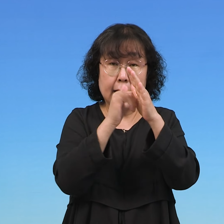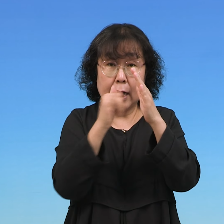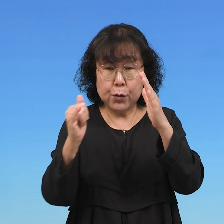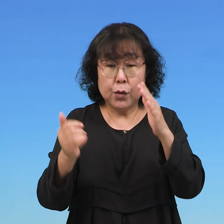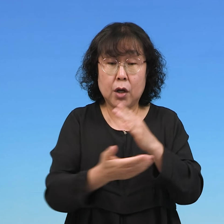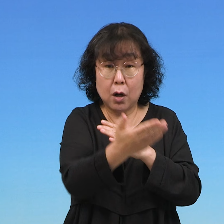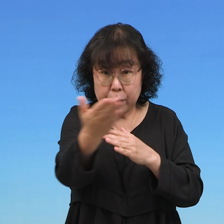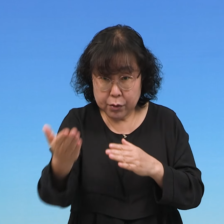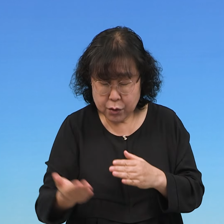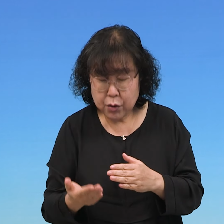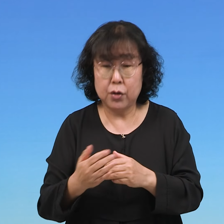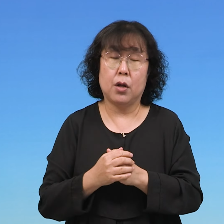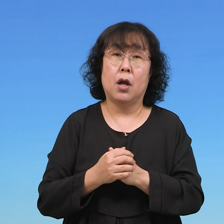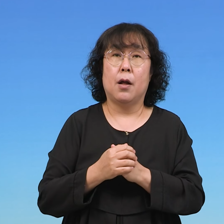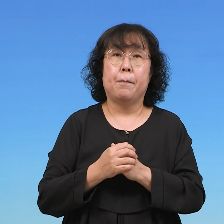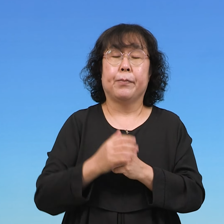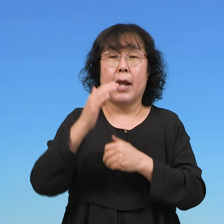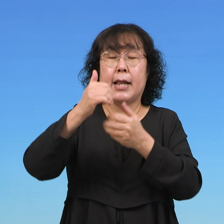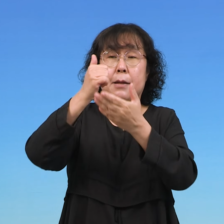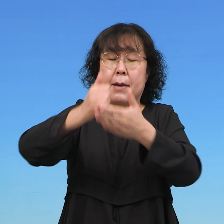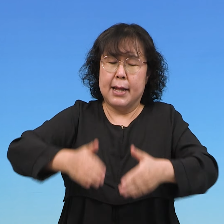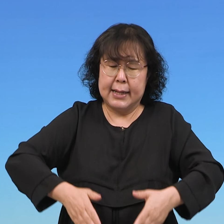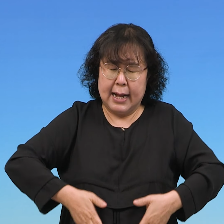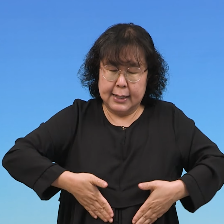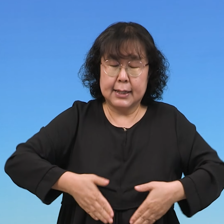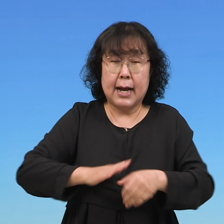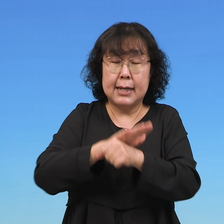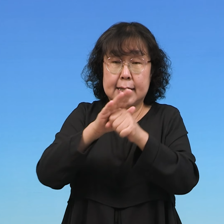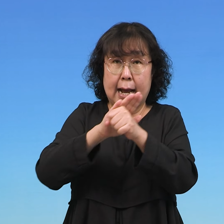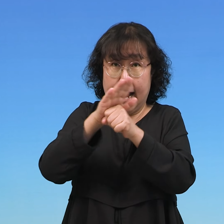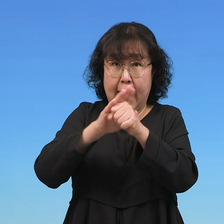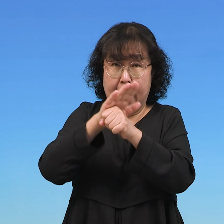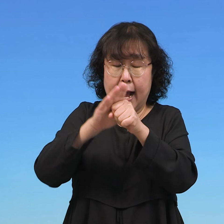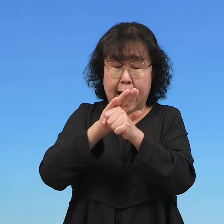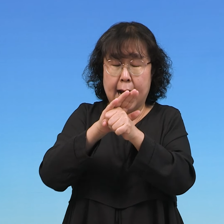새신자분들, 하나님의 따뜻한 사랑의